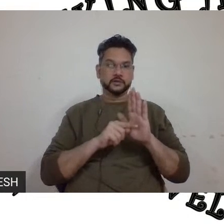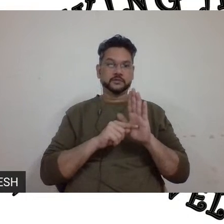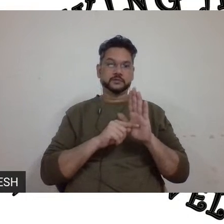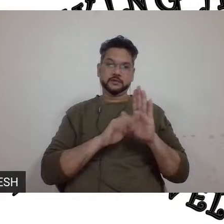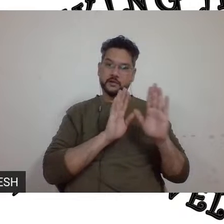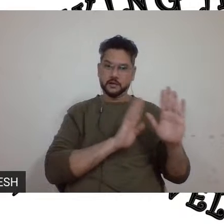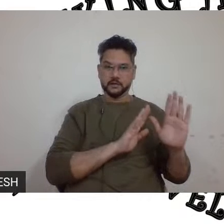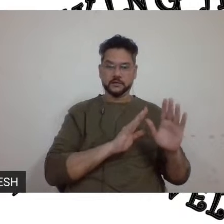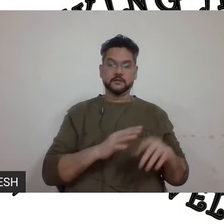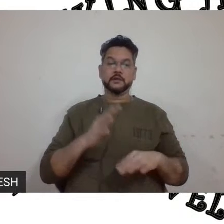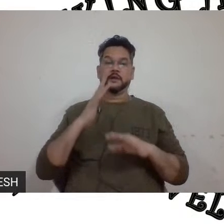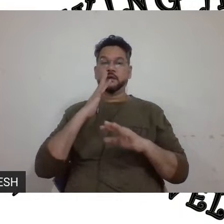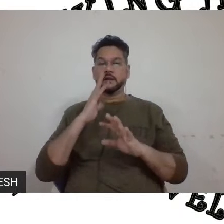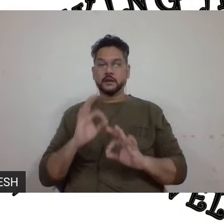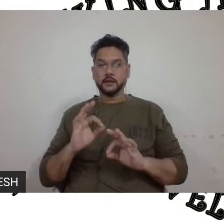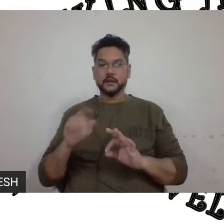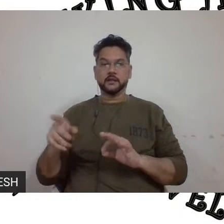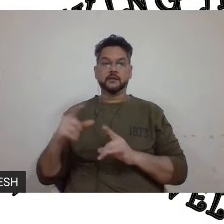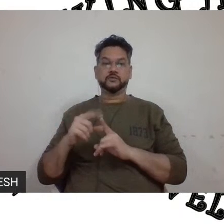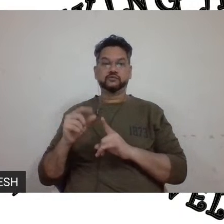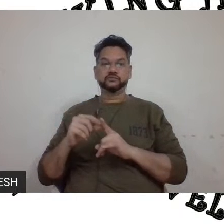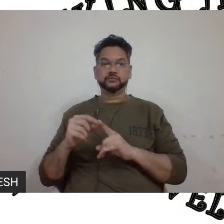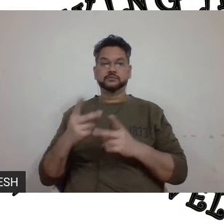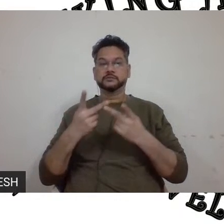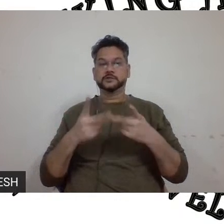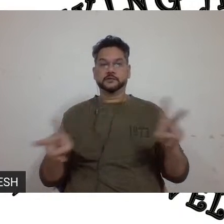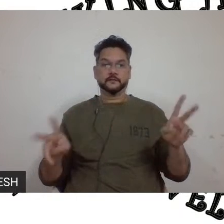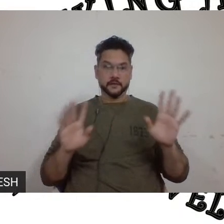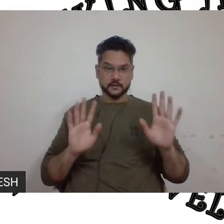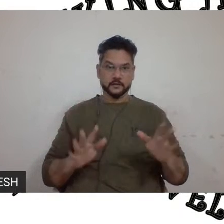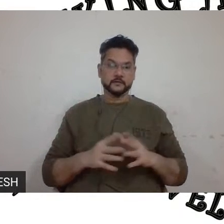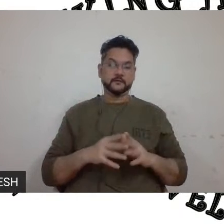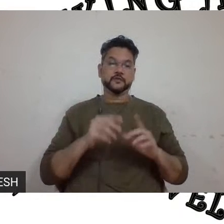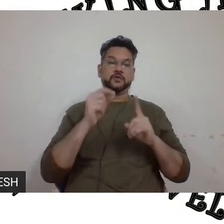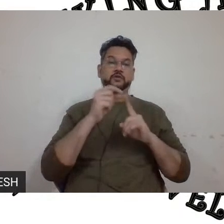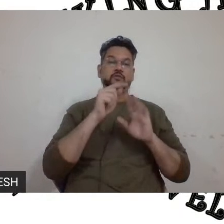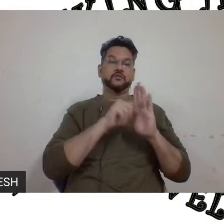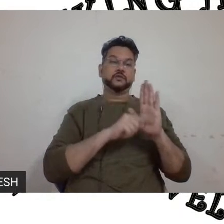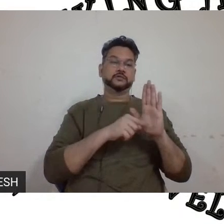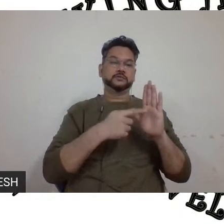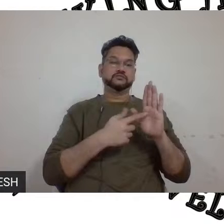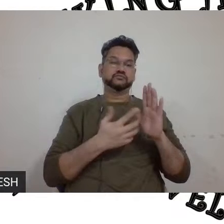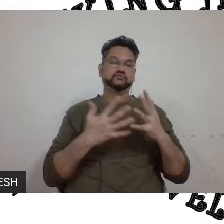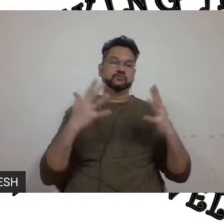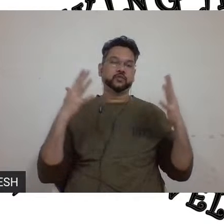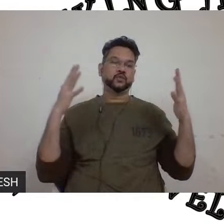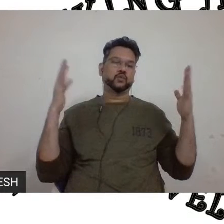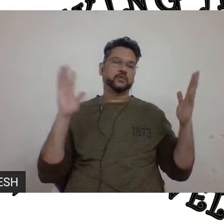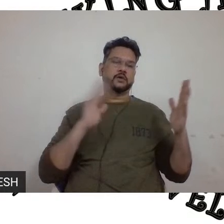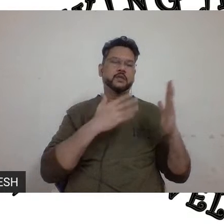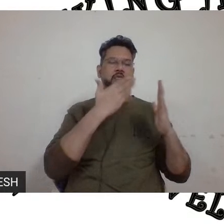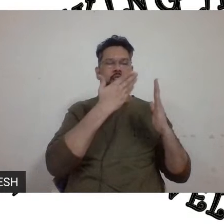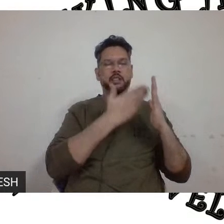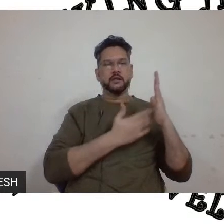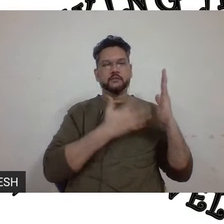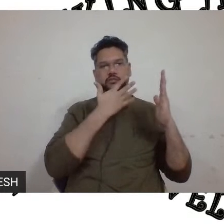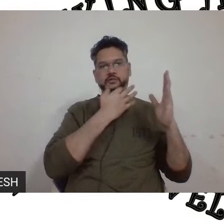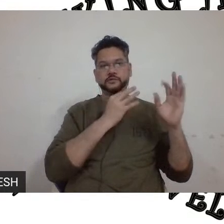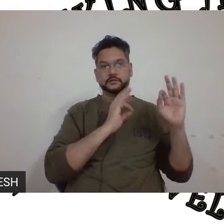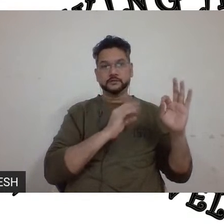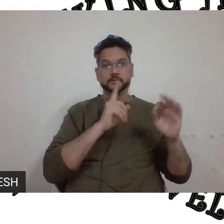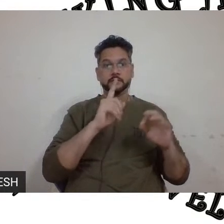क्या फर्क है। हमारे यहाँ पॉलिसीज बहुत सारी हैं और रियलिटी